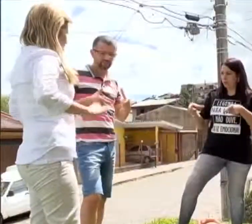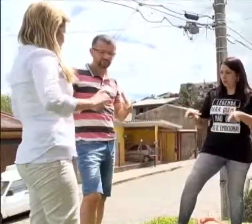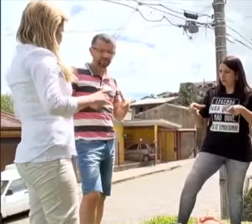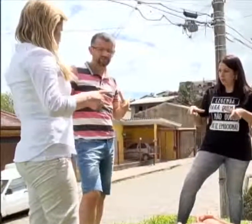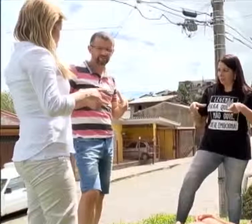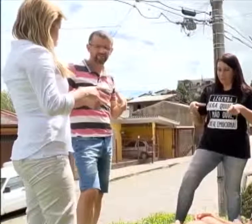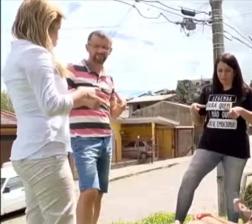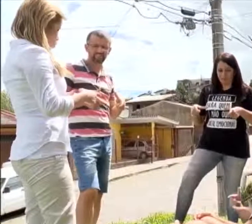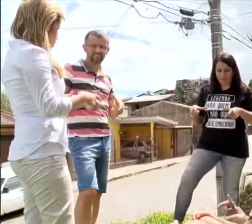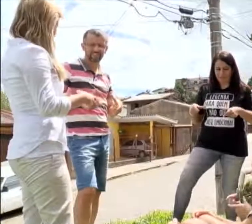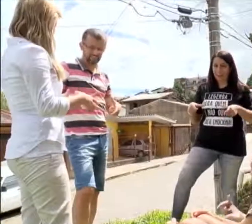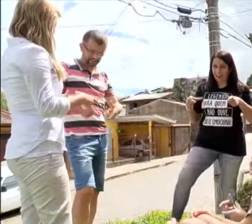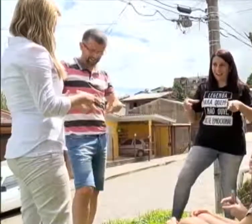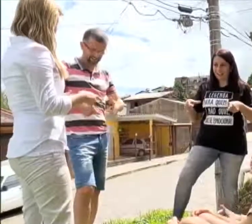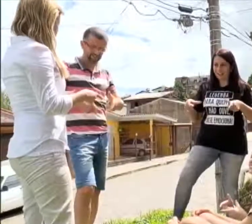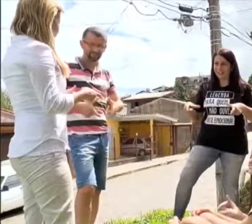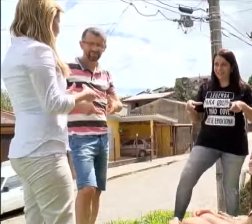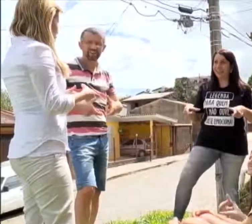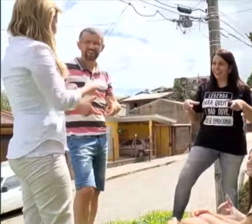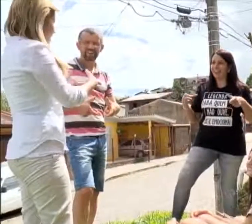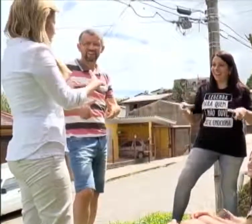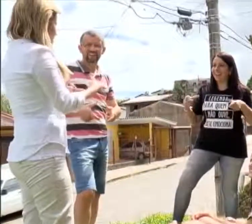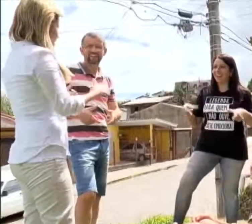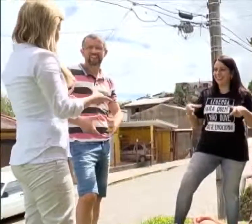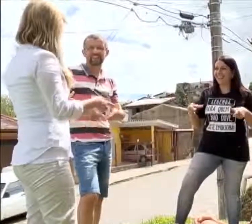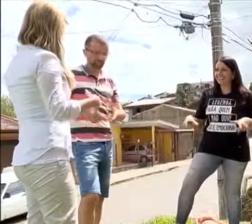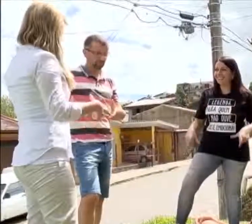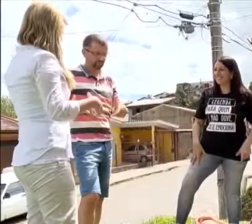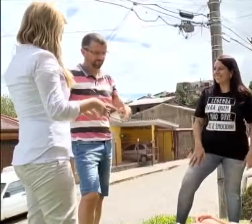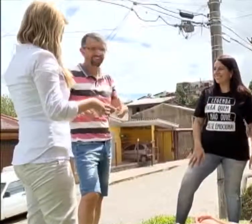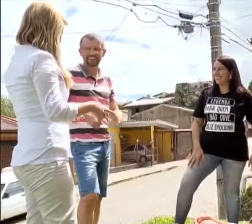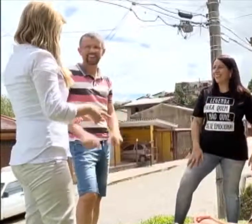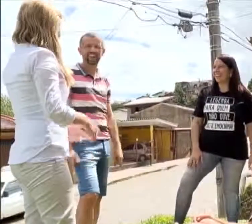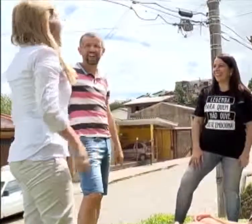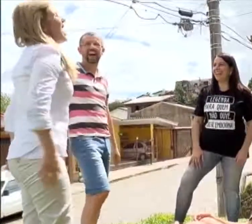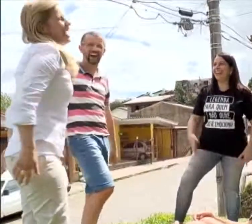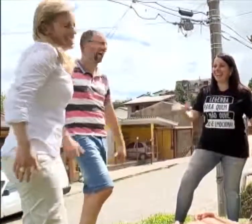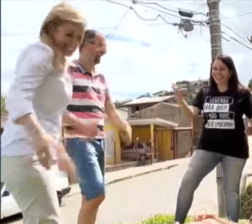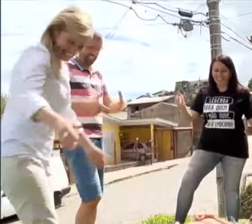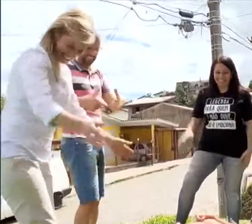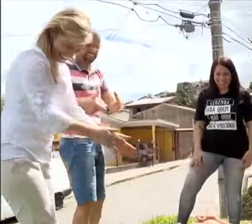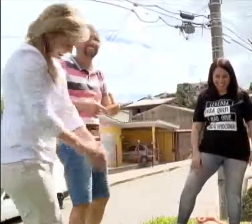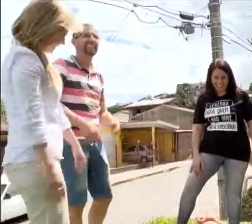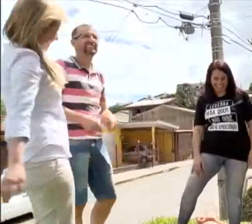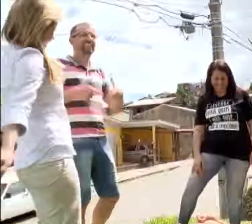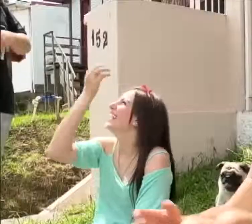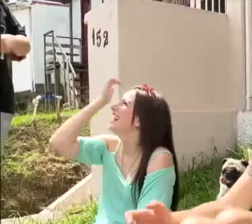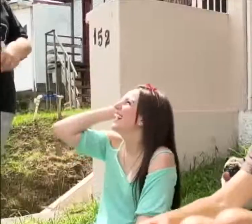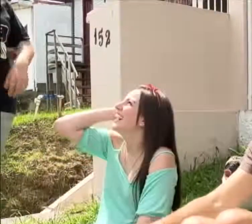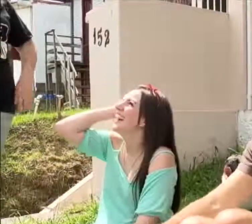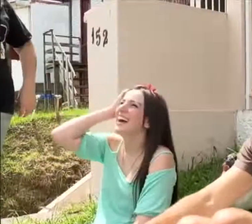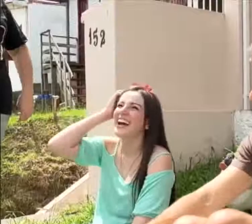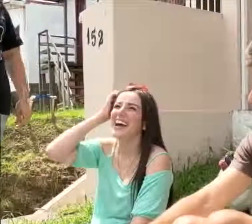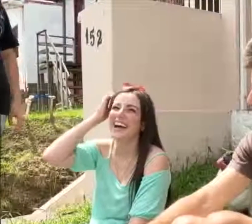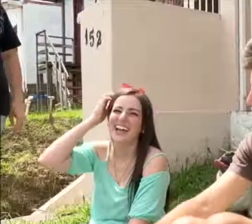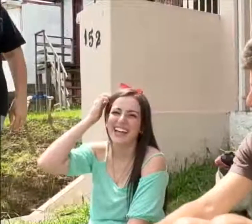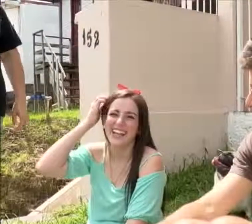Por trás desse vídeo, está uma família bem especial. A relação de parceria entre eles é